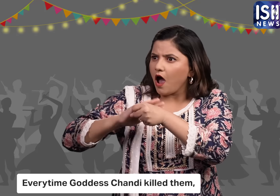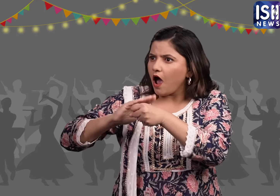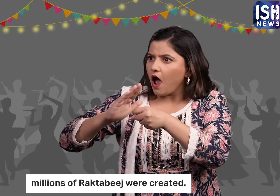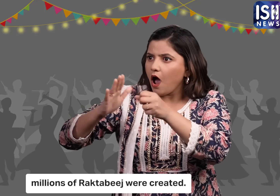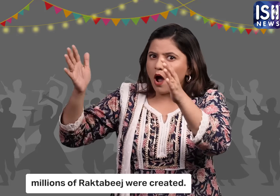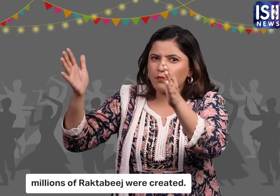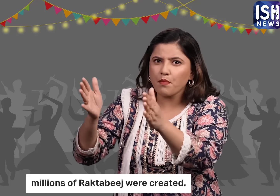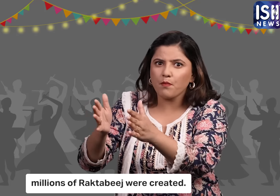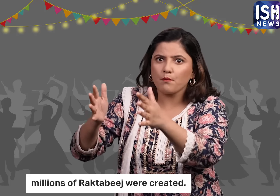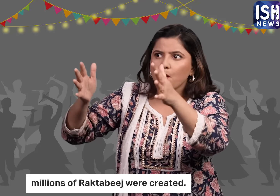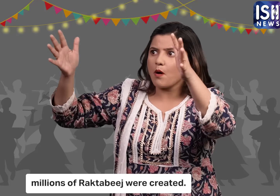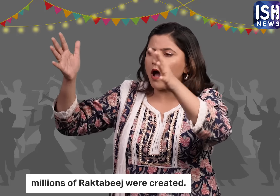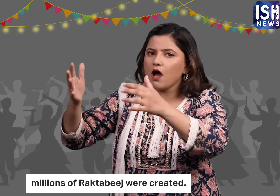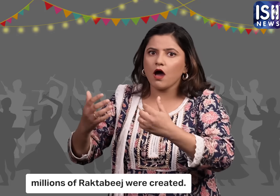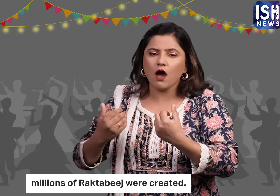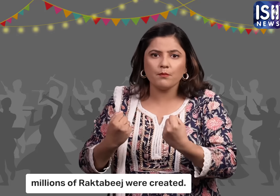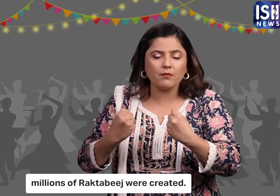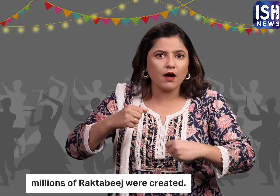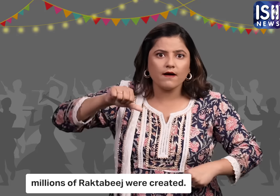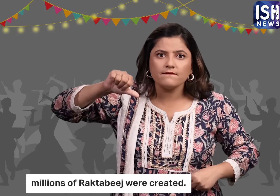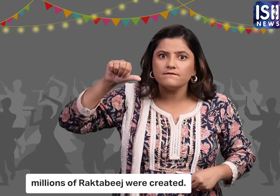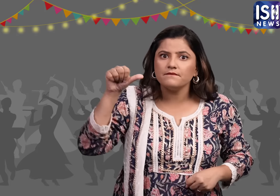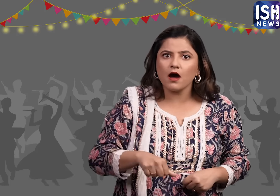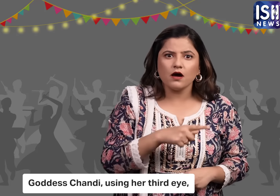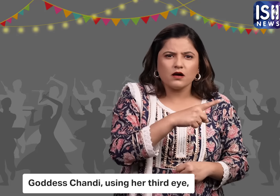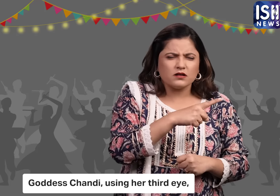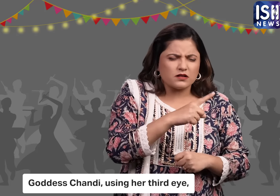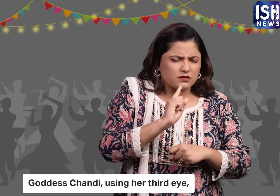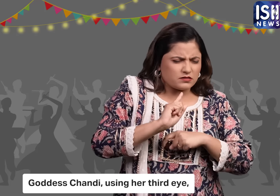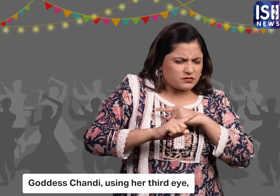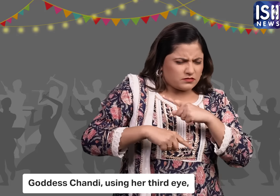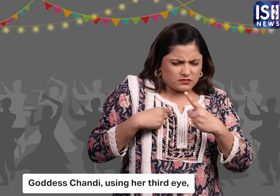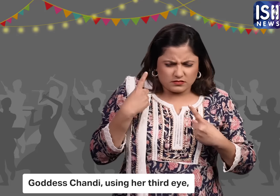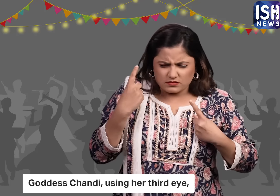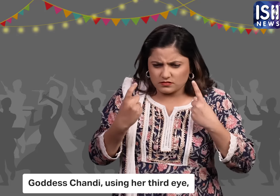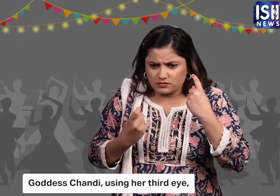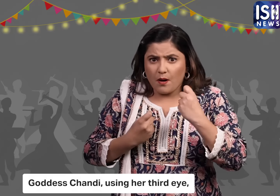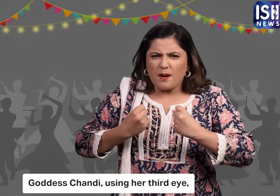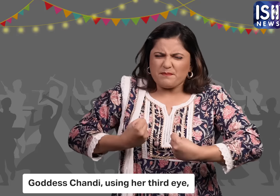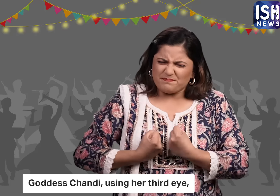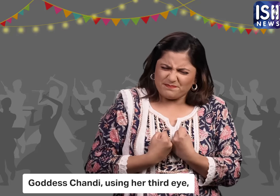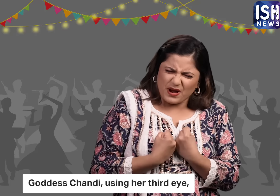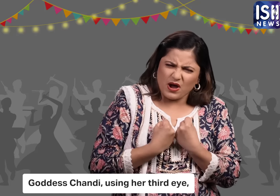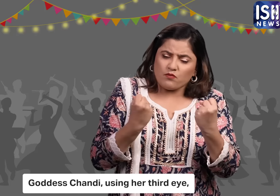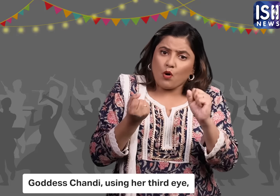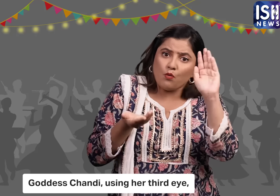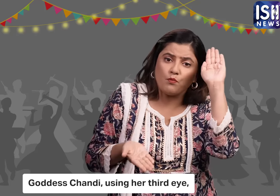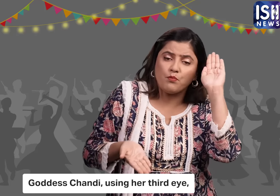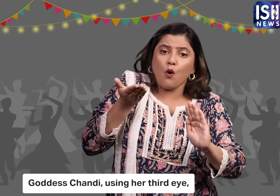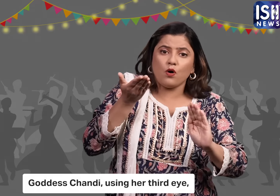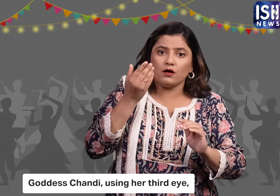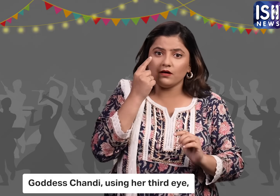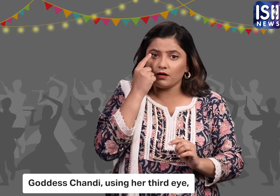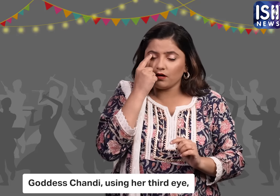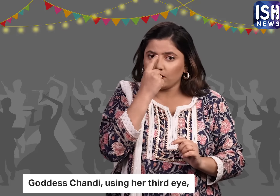उन्हें मारा, लाखों रक्तबीज पैदा हो गए। देवी चंडी ने अपनी तीसरी आंख का उपयोग करके